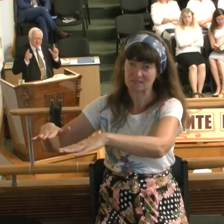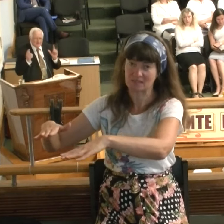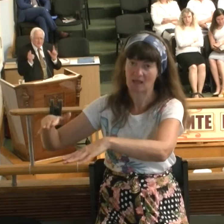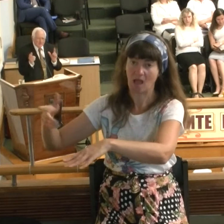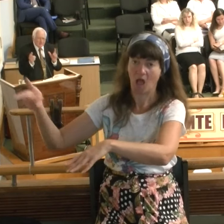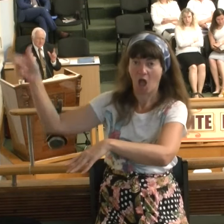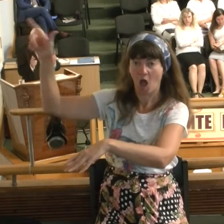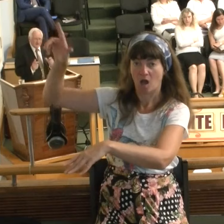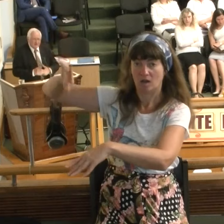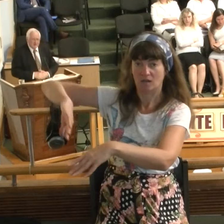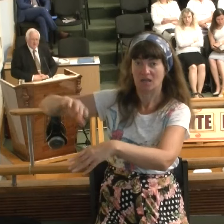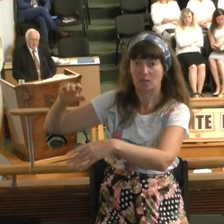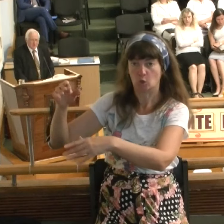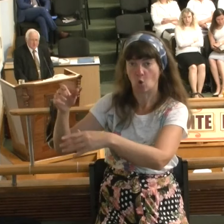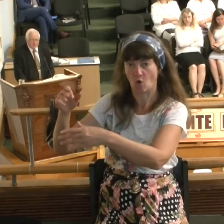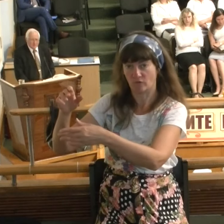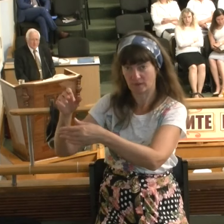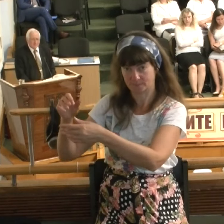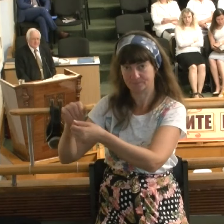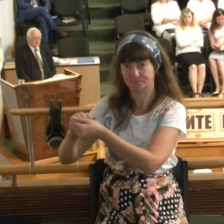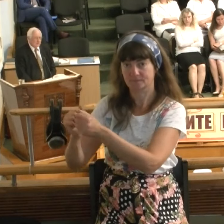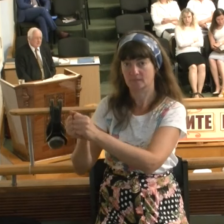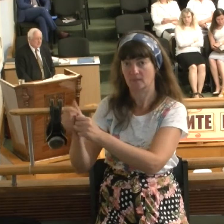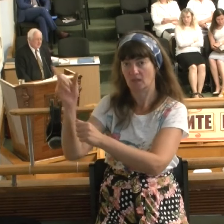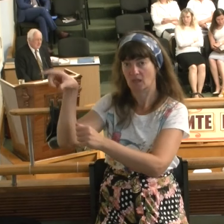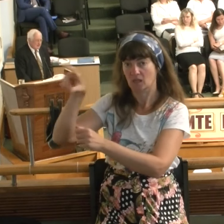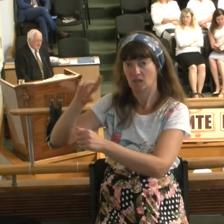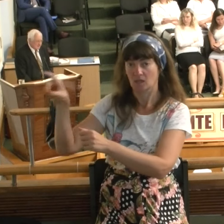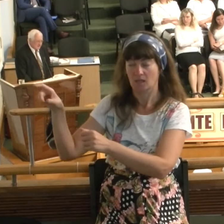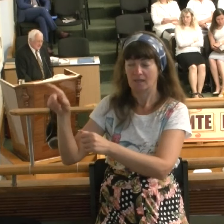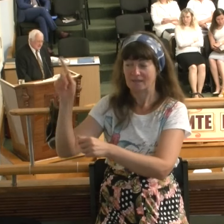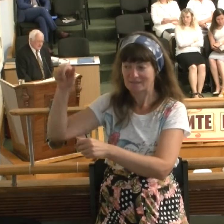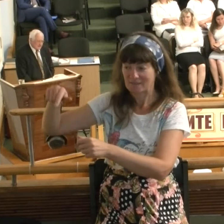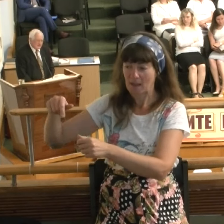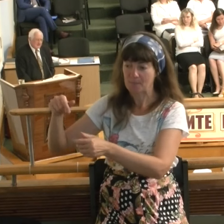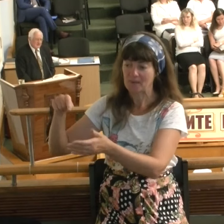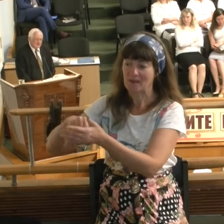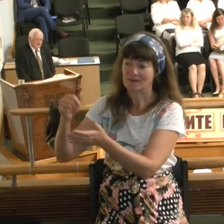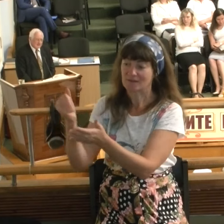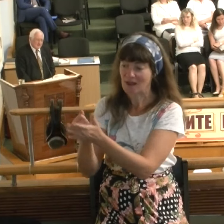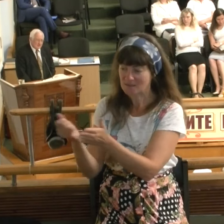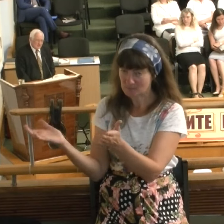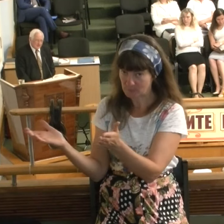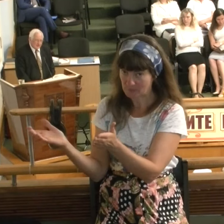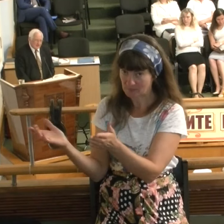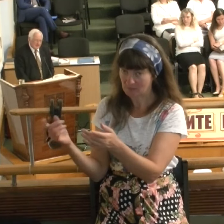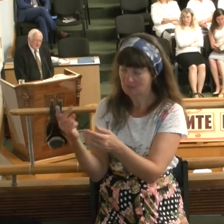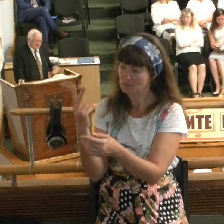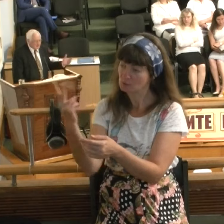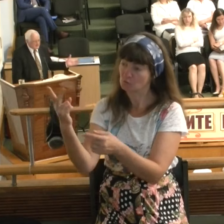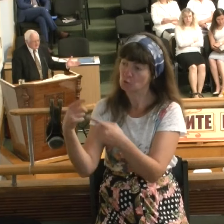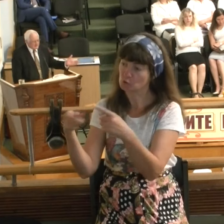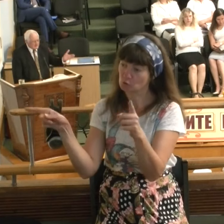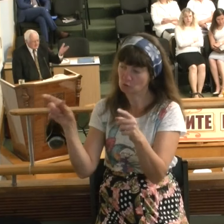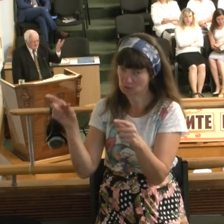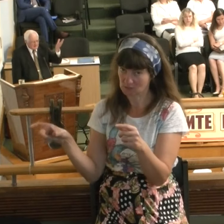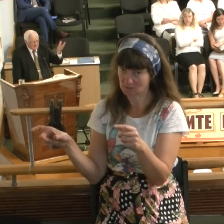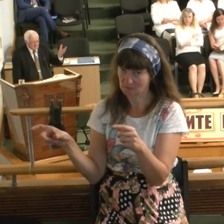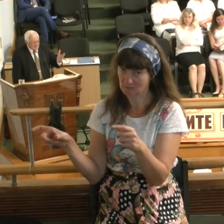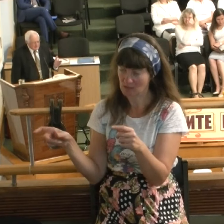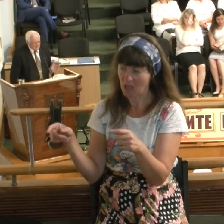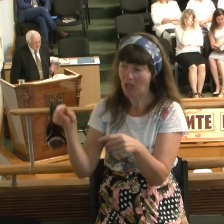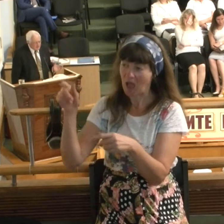его и с ним двух других по ту и по другую сторону, а посреди Иисуса. Это он за